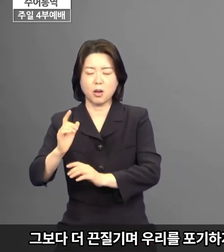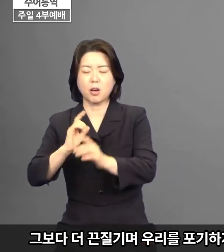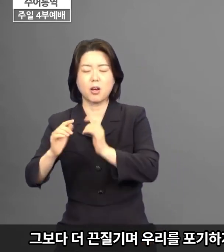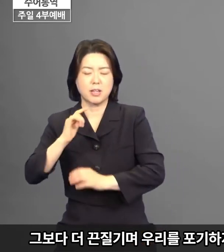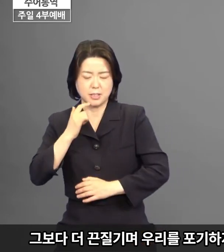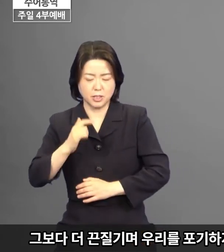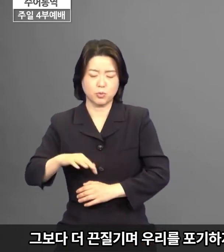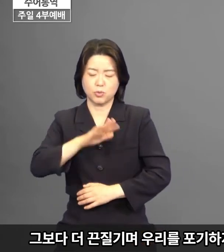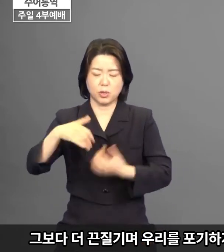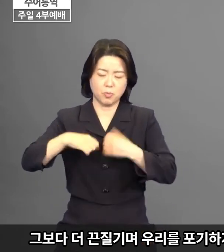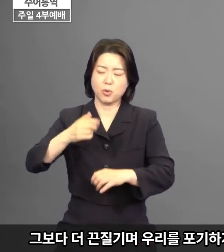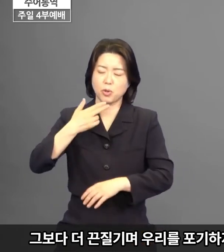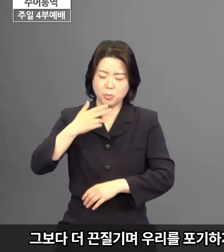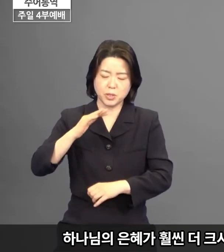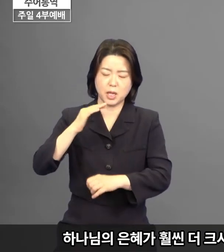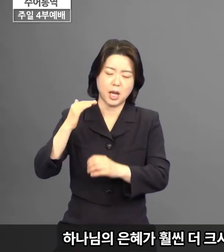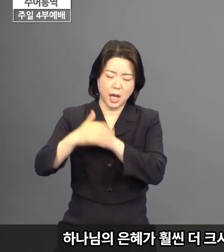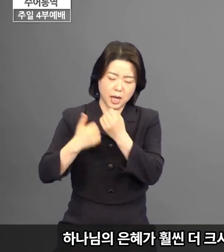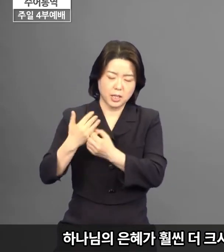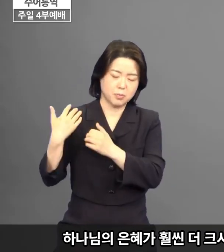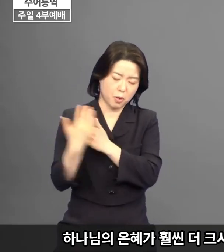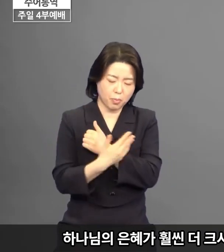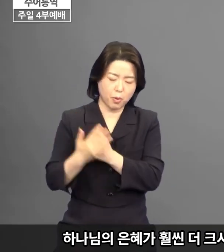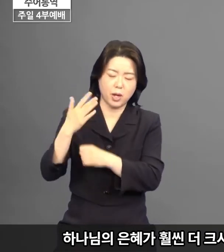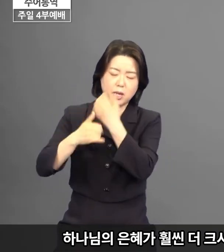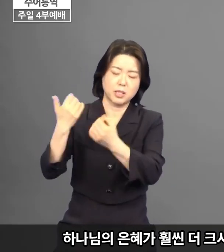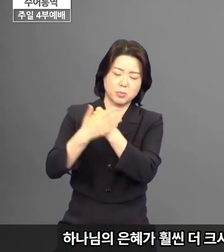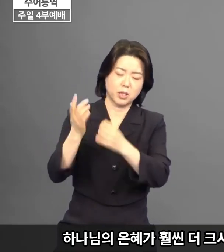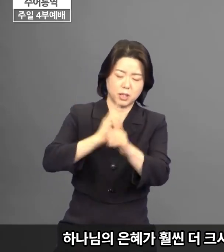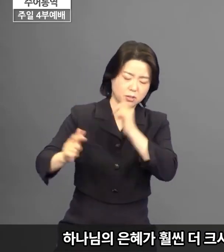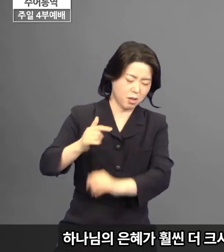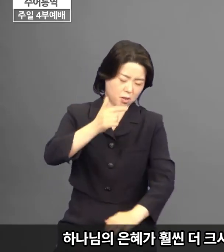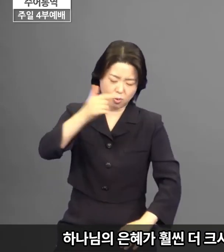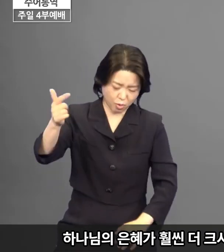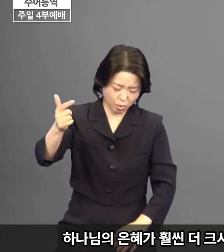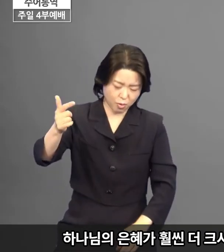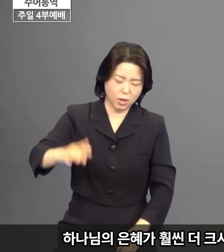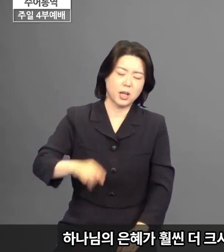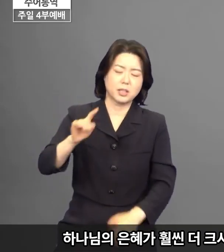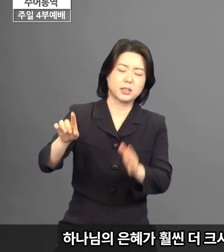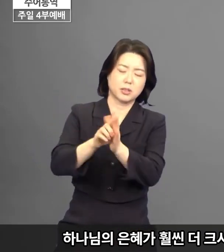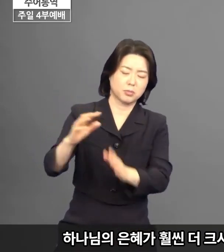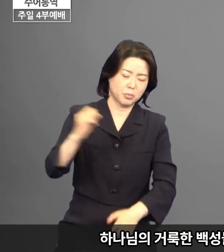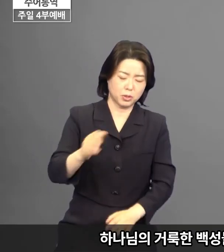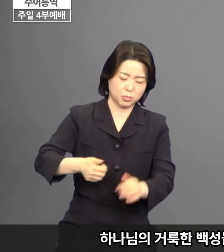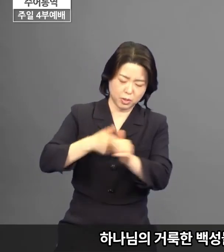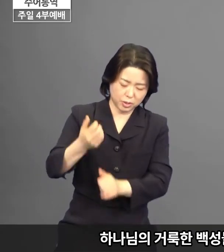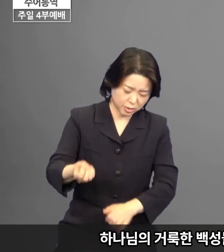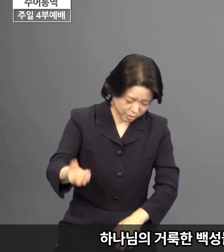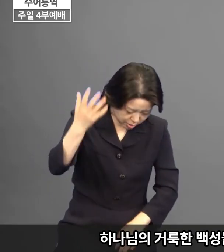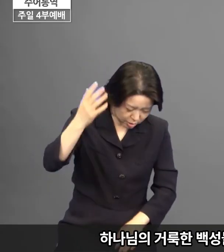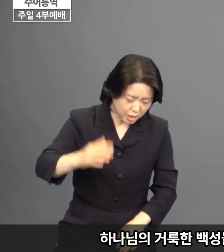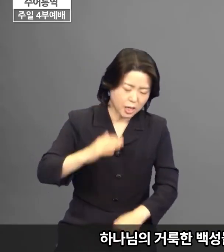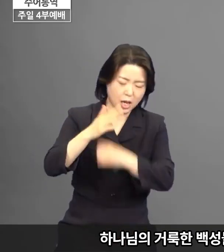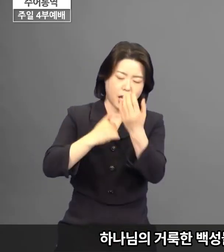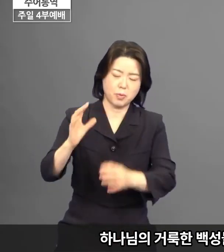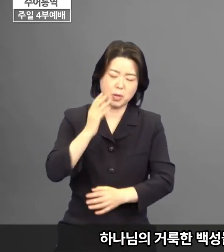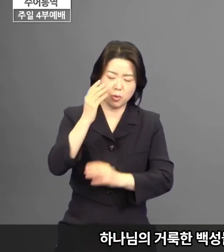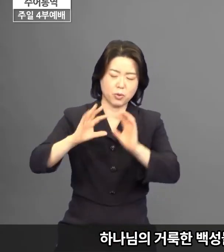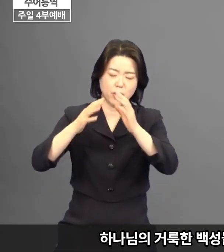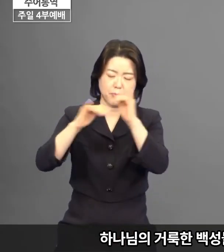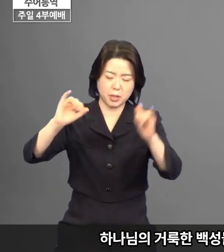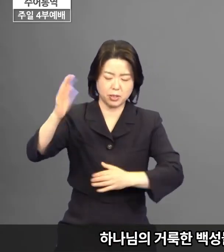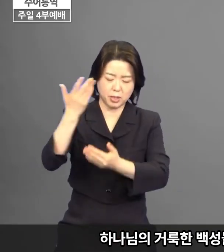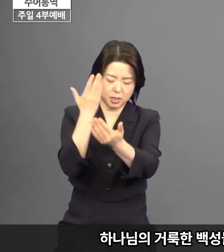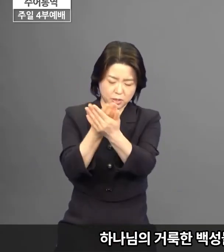포기하지 아니하며 우리를 아버지 덮어주시는 하나님의 은혜가 훨씬 더 크시기 때문에 그 믿음으로 승리하는 하나님의 거룩한 백성들이